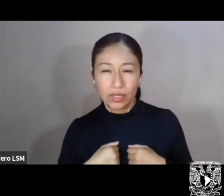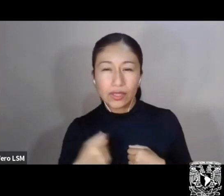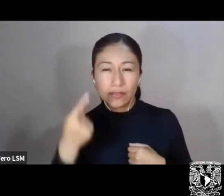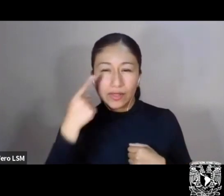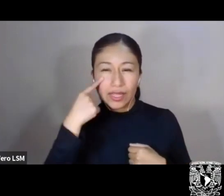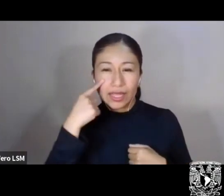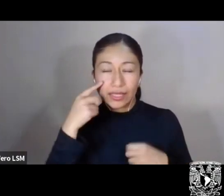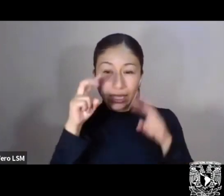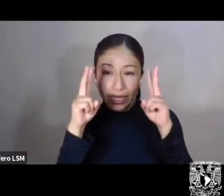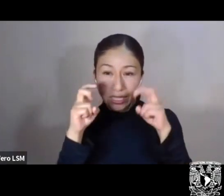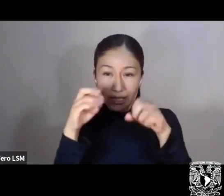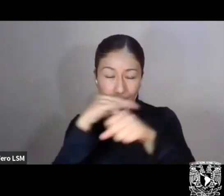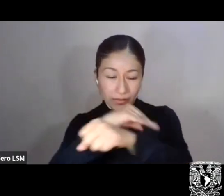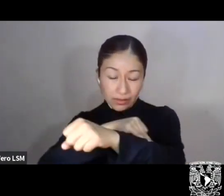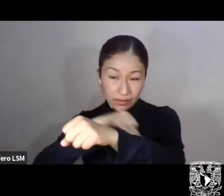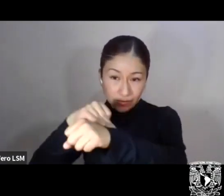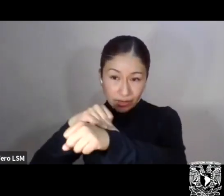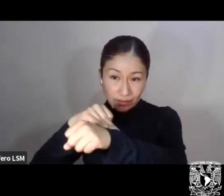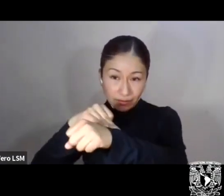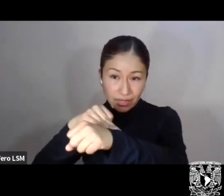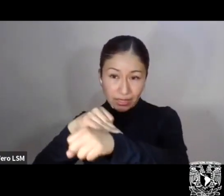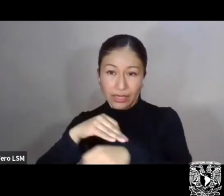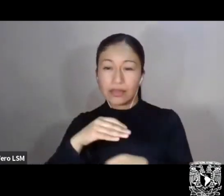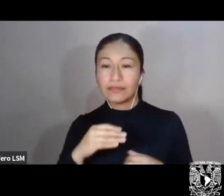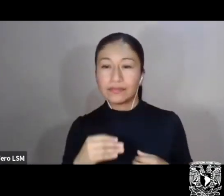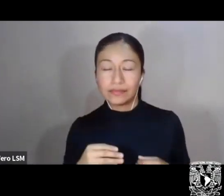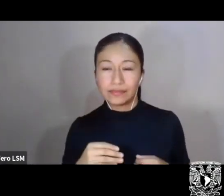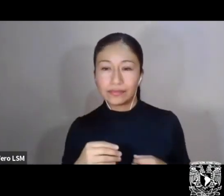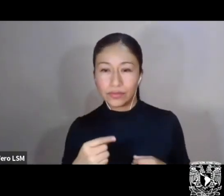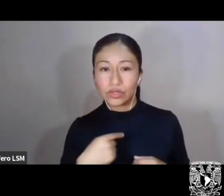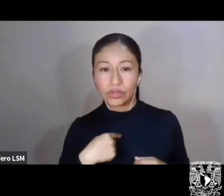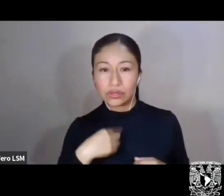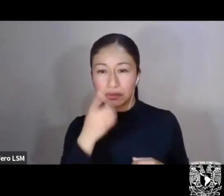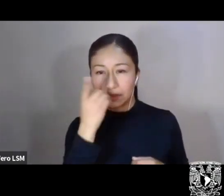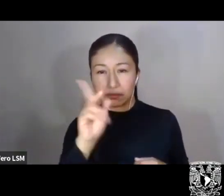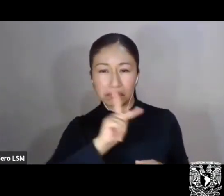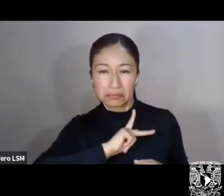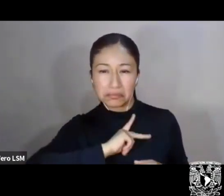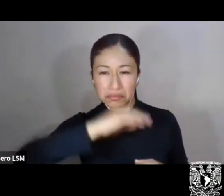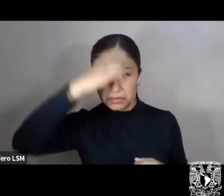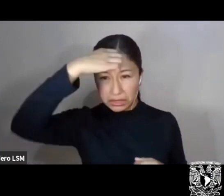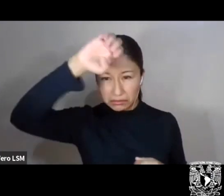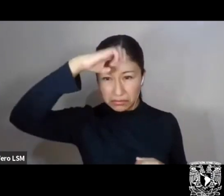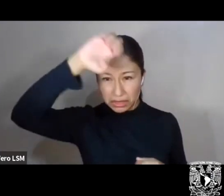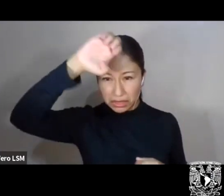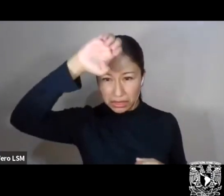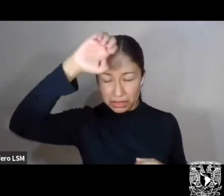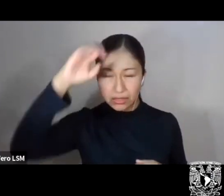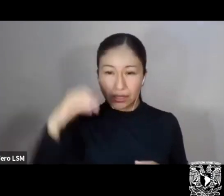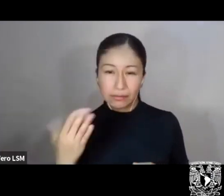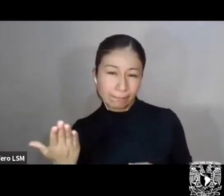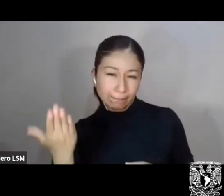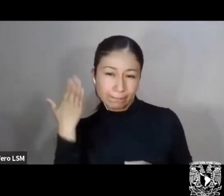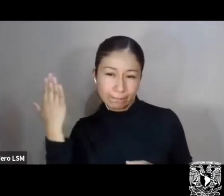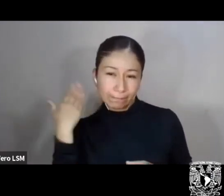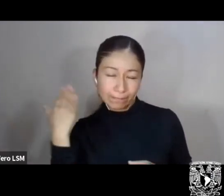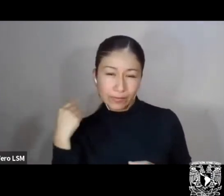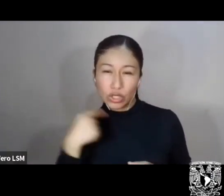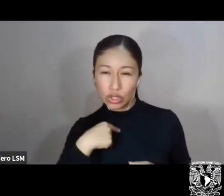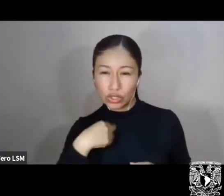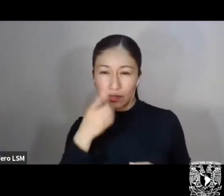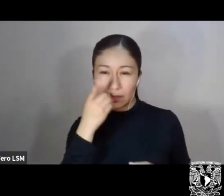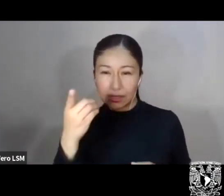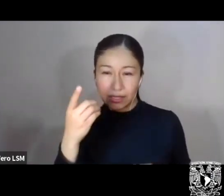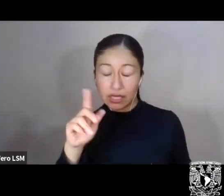con base a mi misma experiencia. Como les comentaba al inicio, pues yo tengo una enfermedad